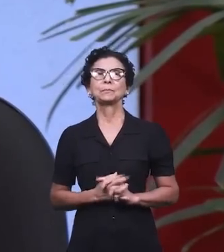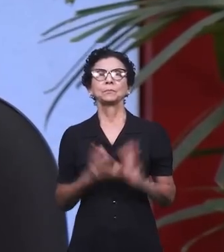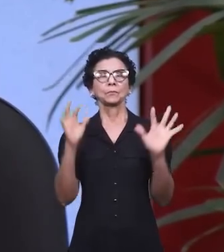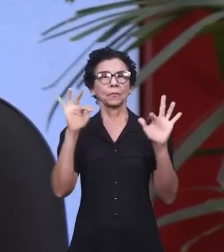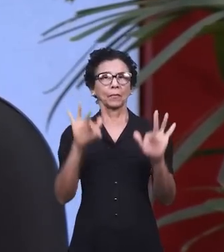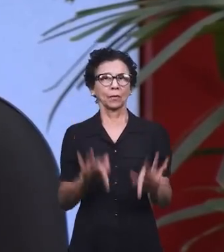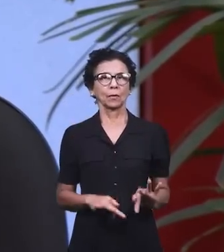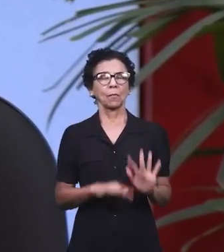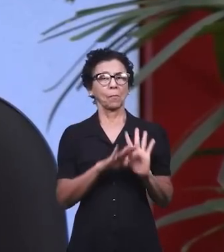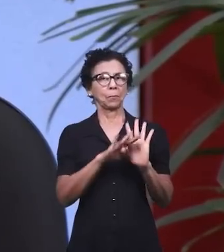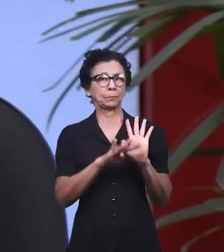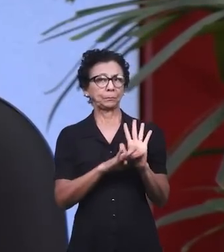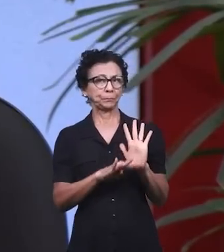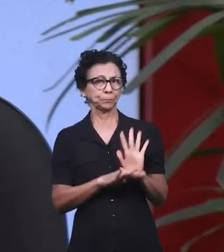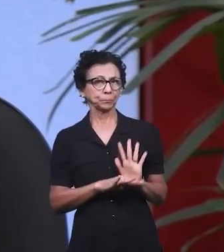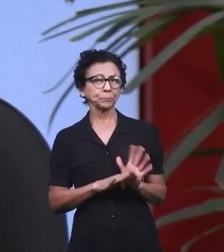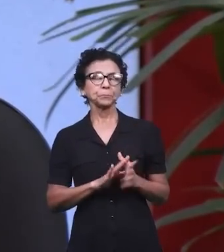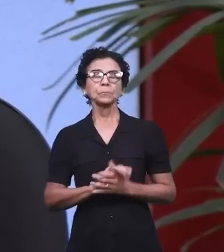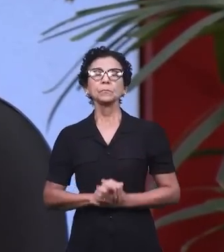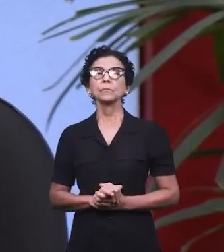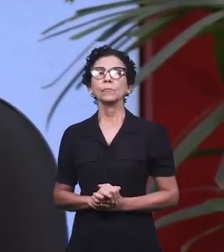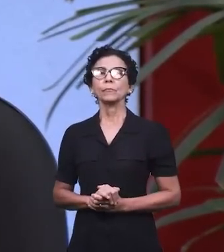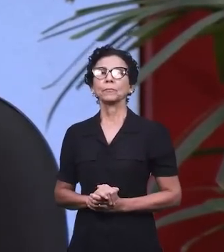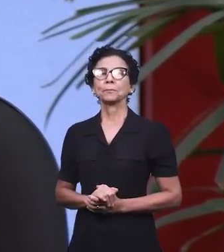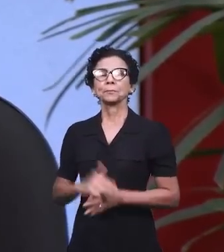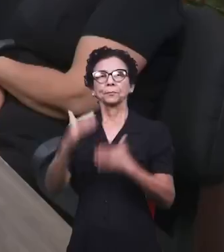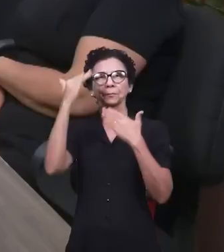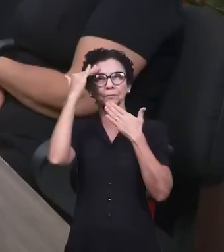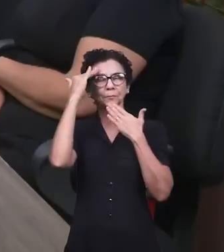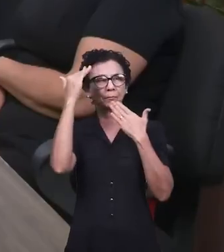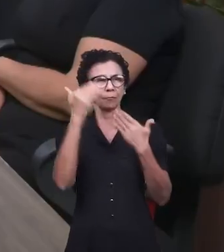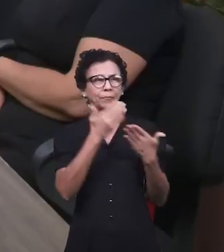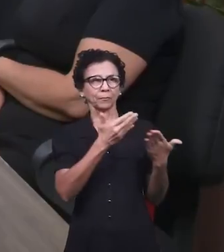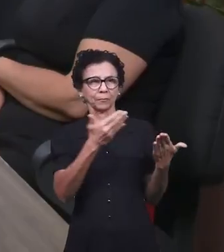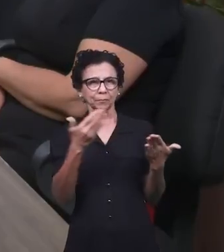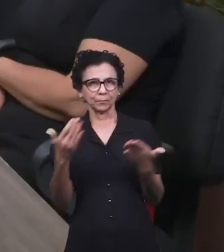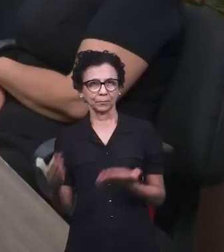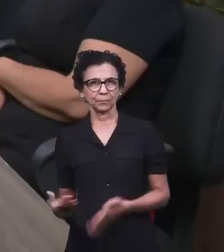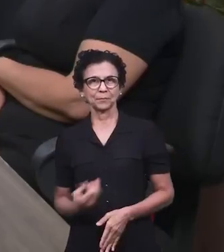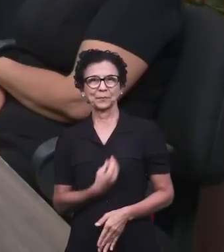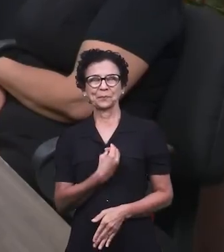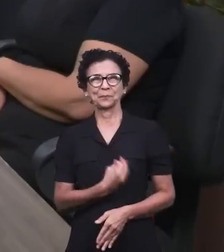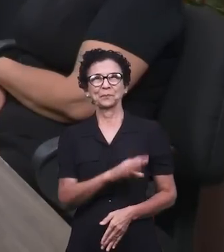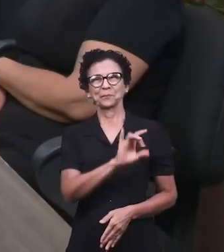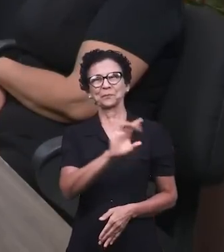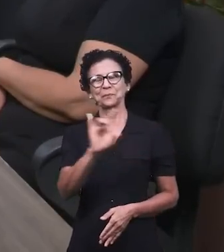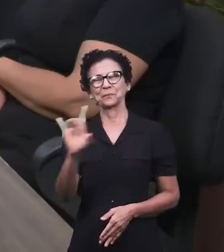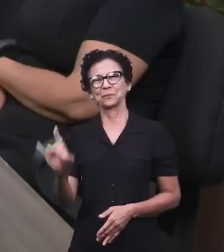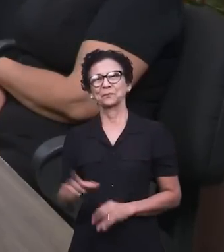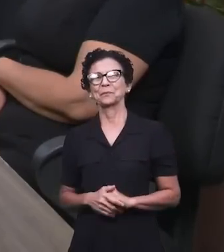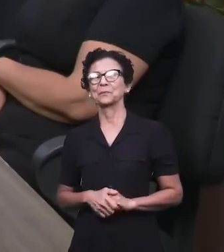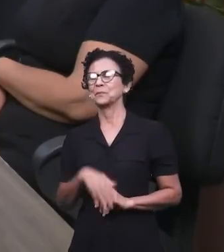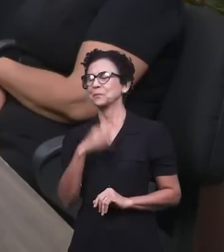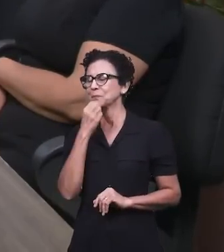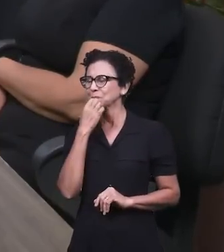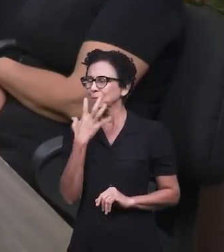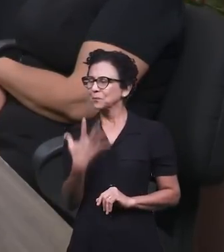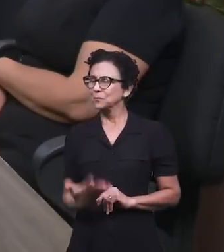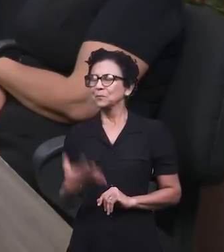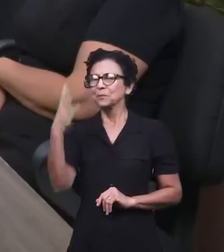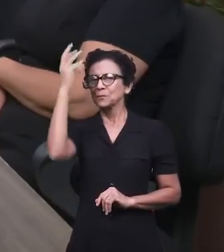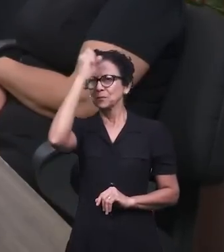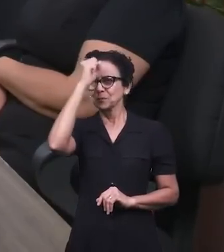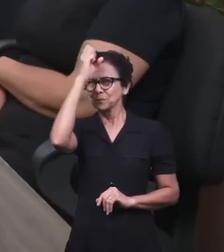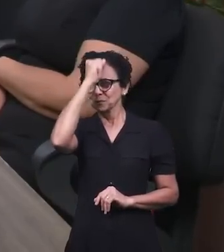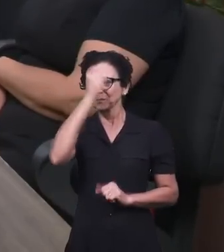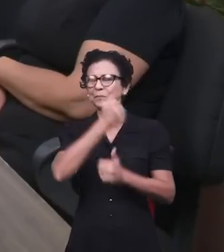segunda edição. Quero agradecer a presença das irmãs aqui com a gente, foi muito proveitoso, né? A gente aprendeu muito, o Senhor tem nos